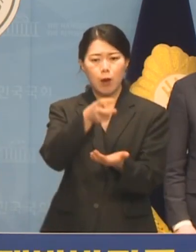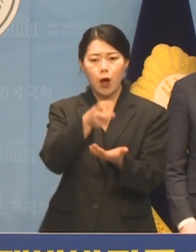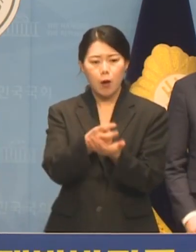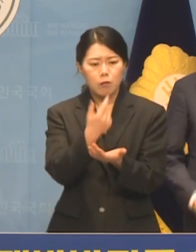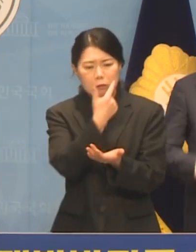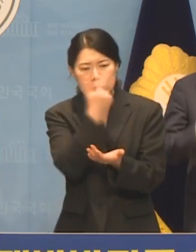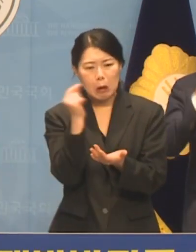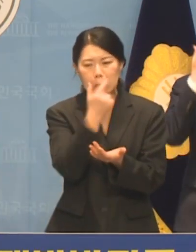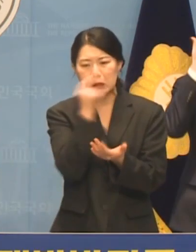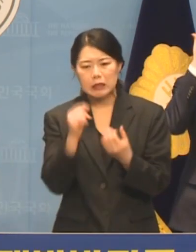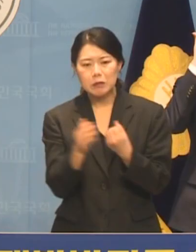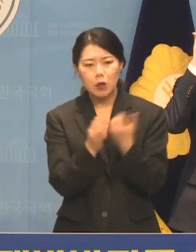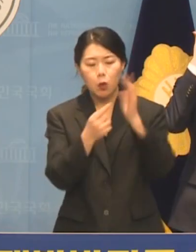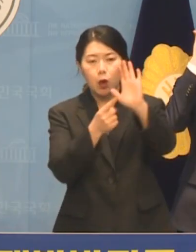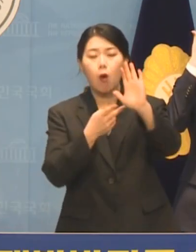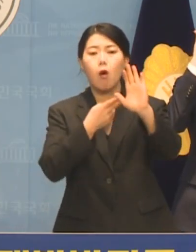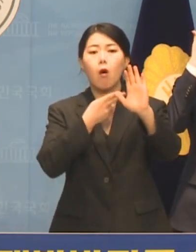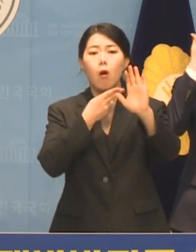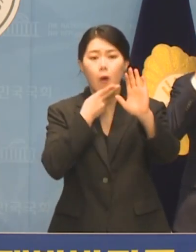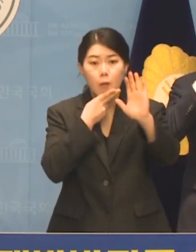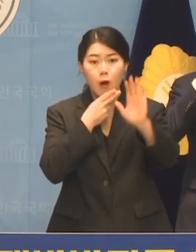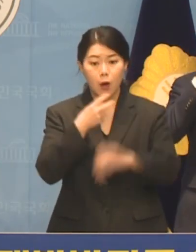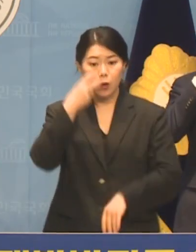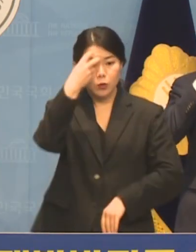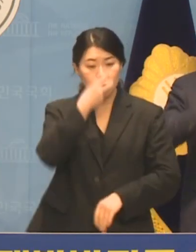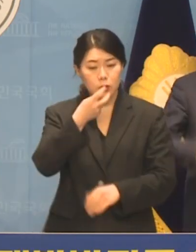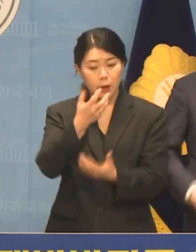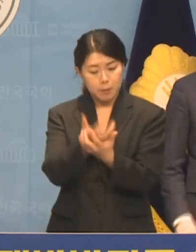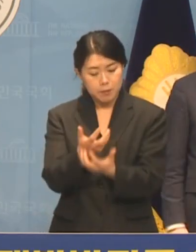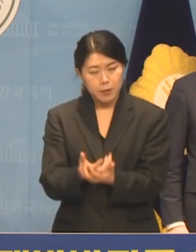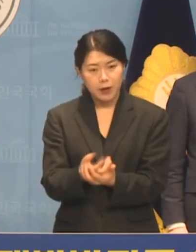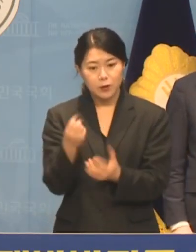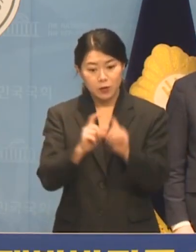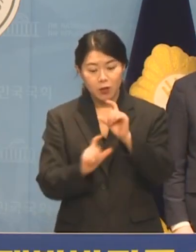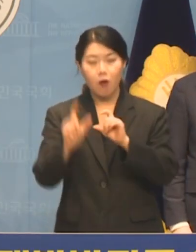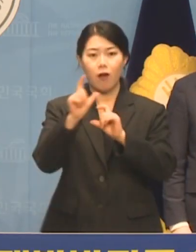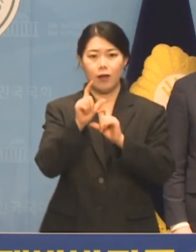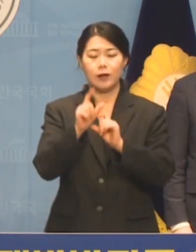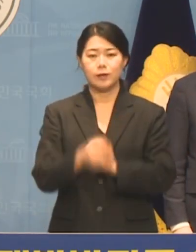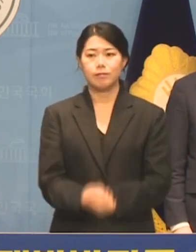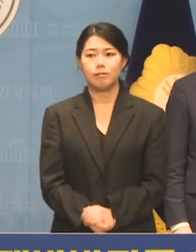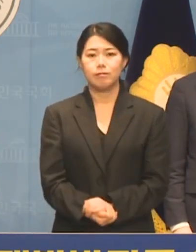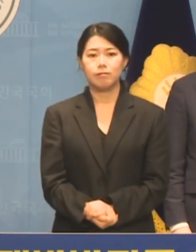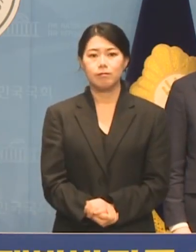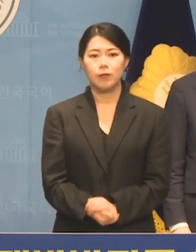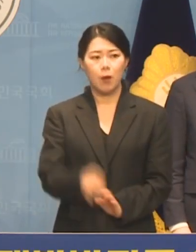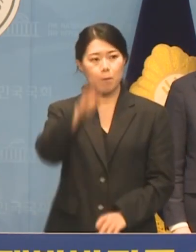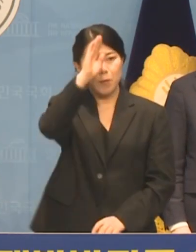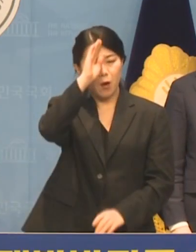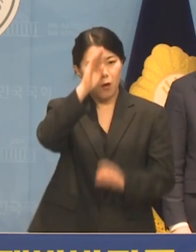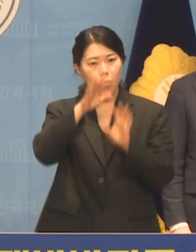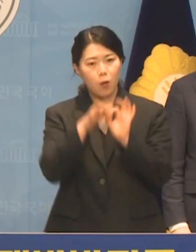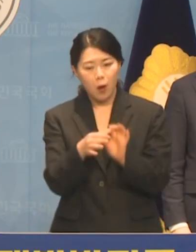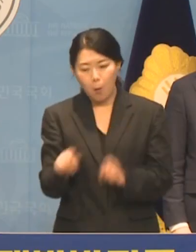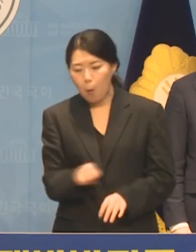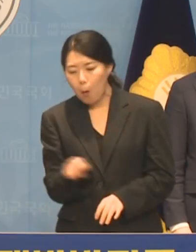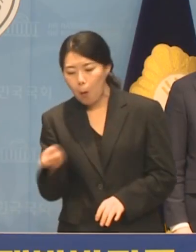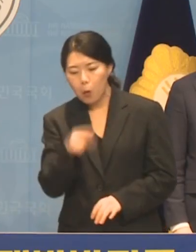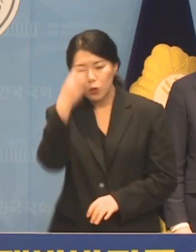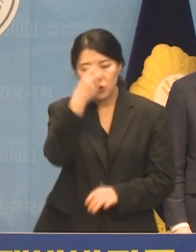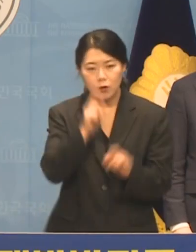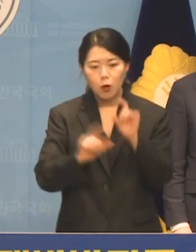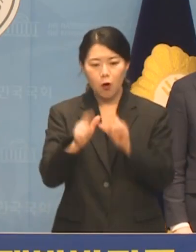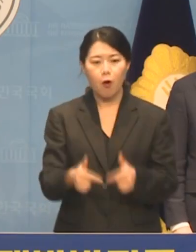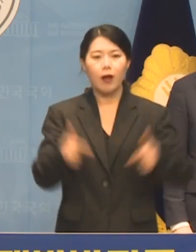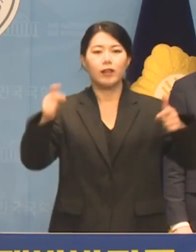미비를 들어서 공개되지 않았던 재해조사 의견서라든가 또 조금 더 나간다 그러면 질병에 대한 역학조사나 이런 것도 확대될 수 있을